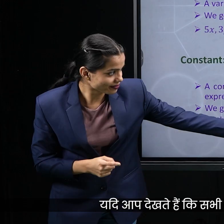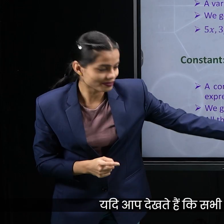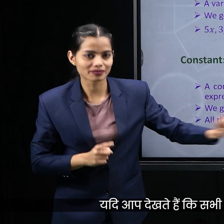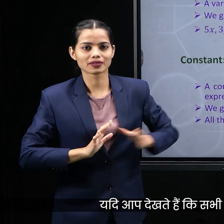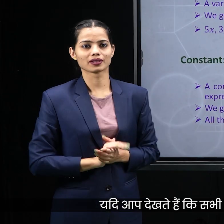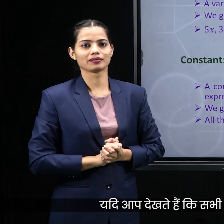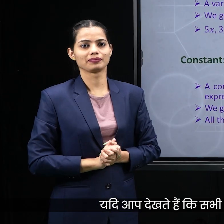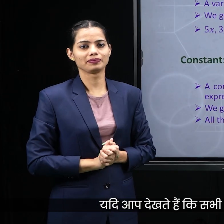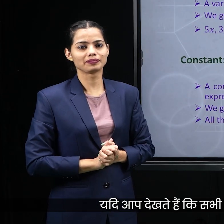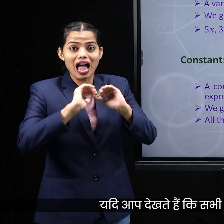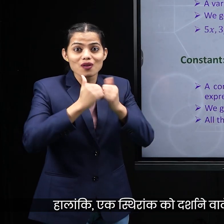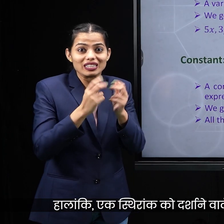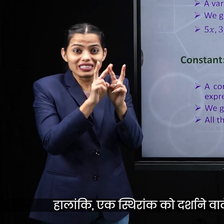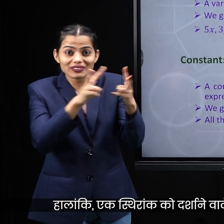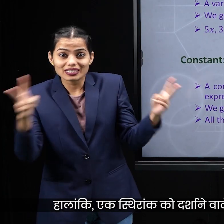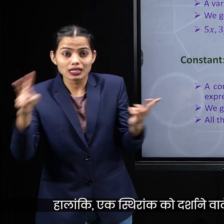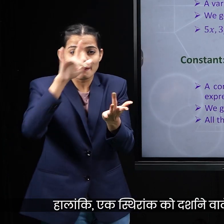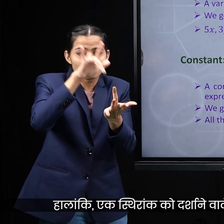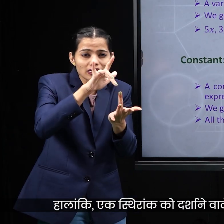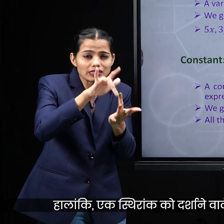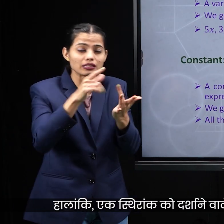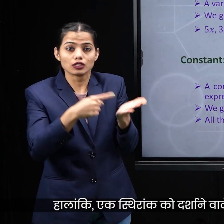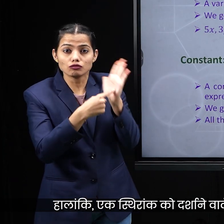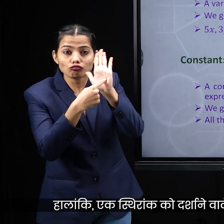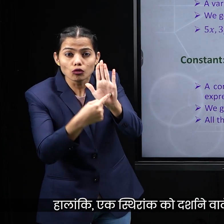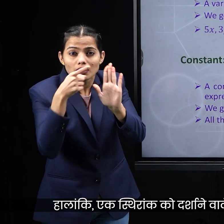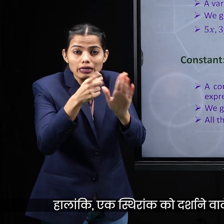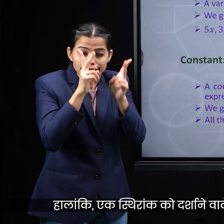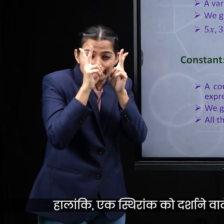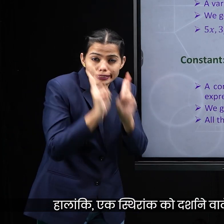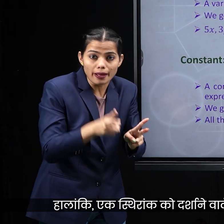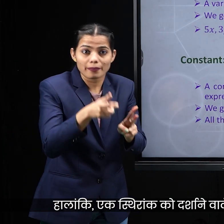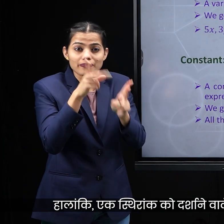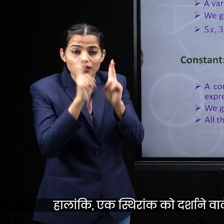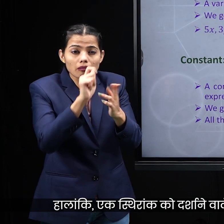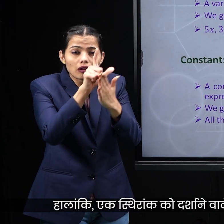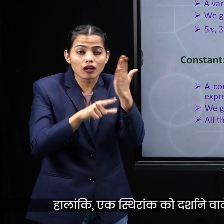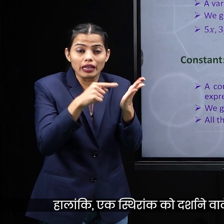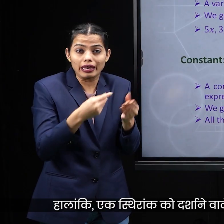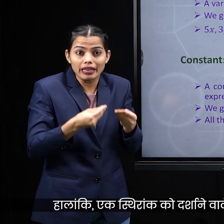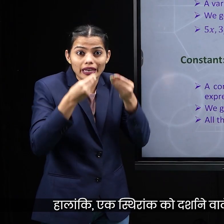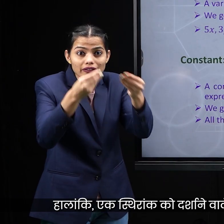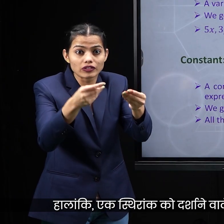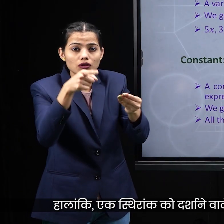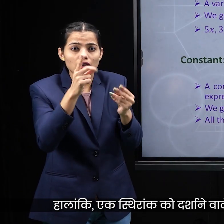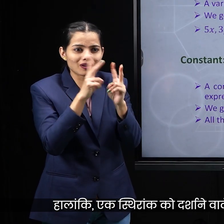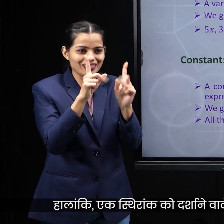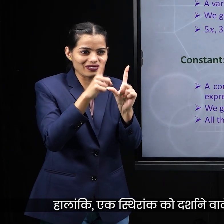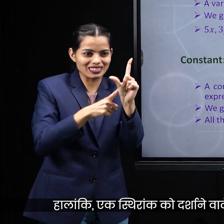है, हालांकि एक स्थिरांक को दर्शाने वाले अक्षर और एक चर को दर्शाने